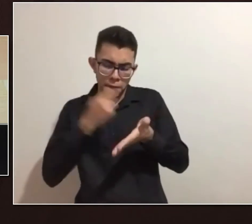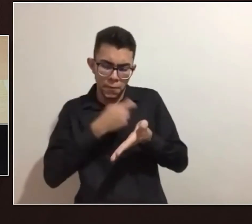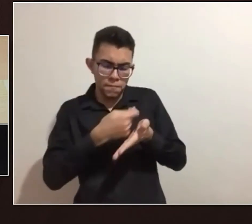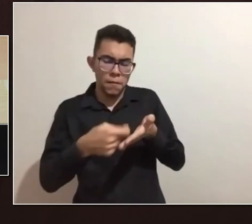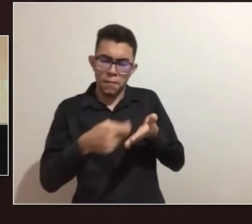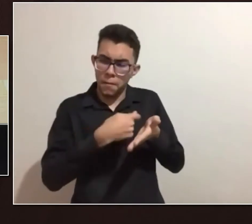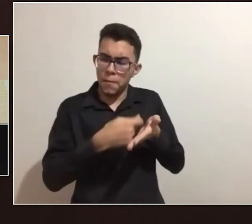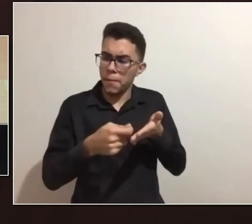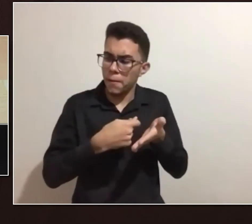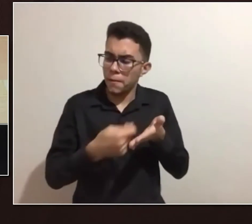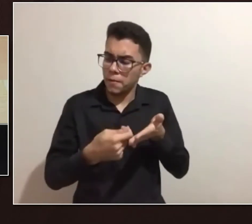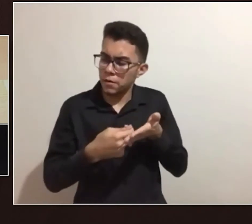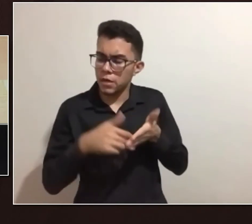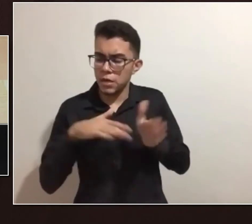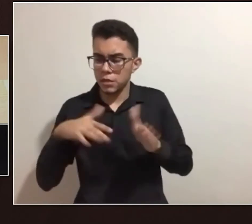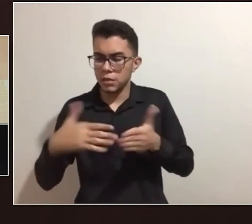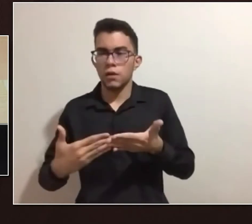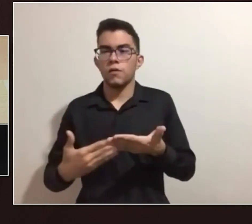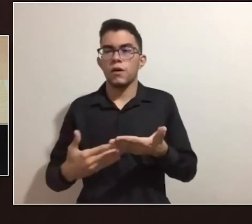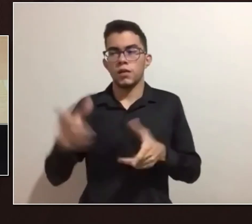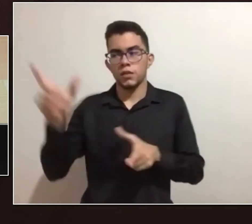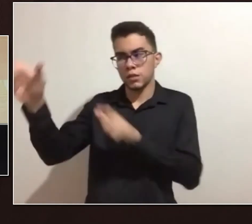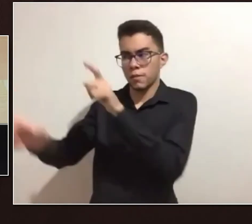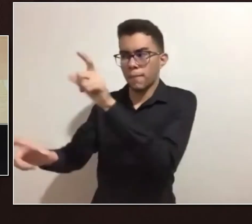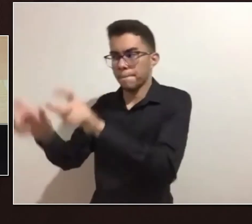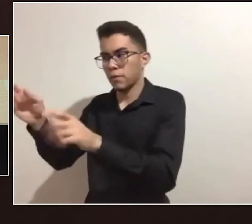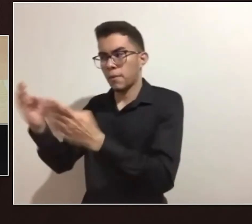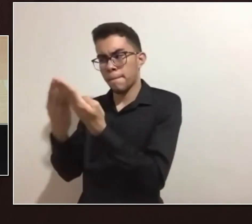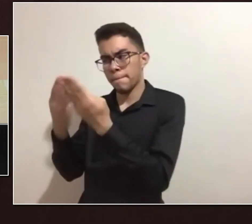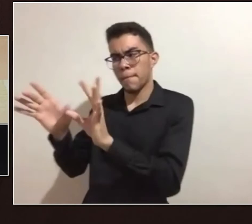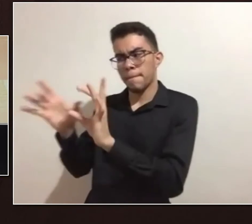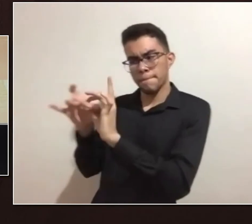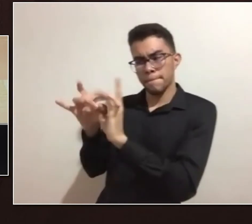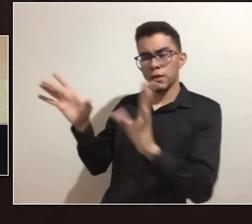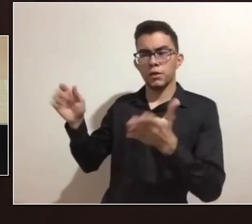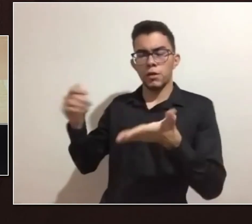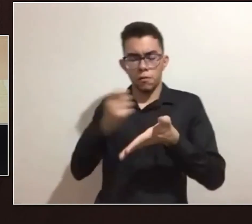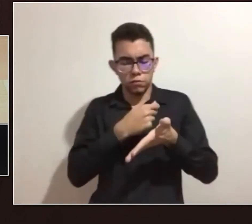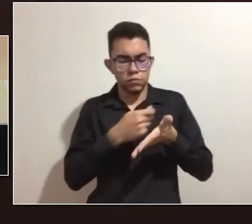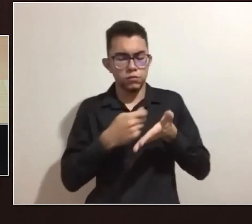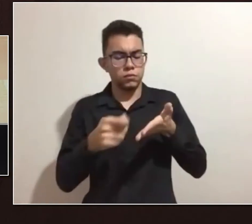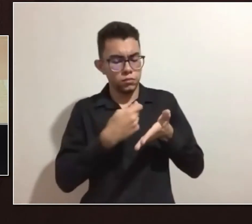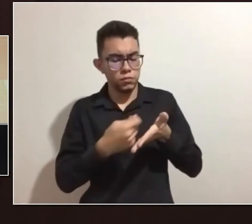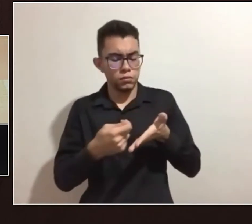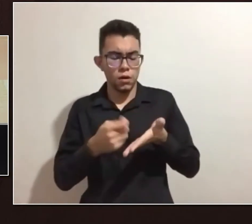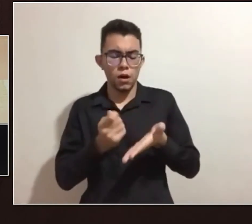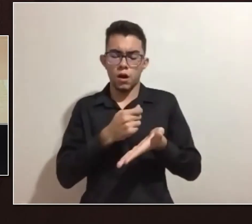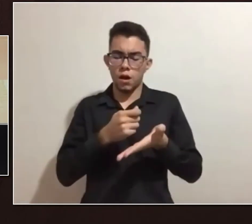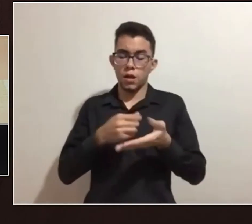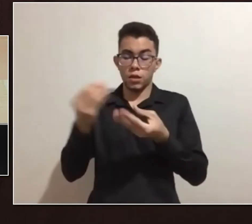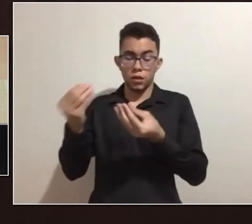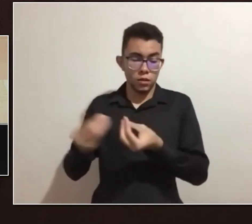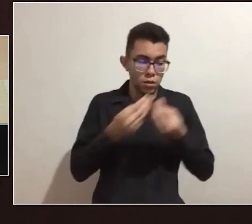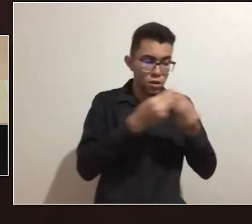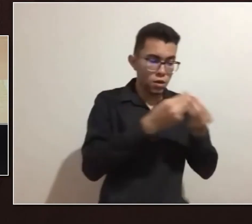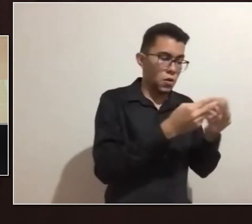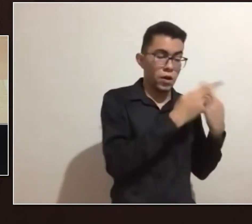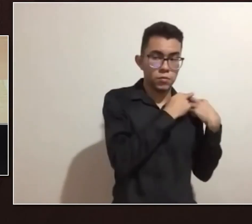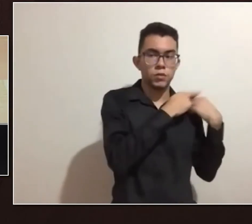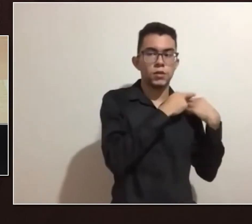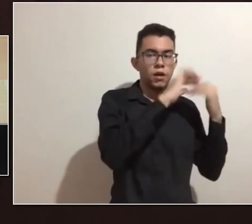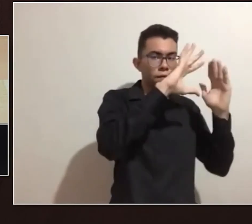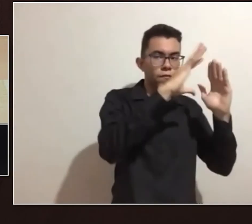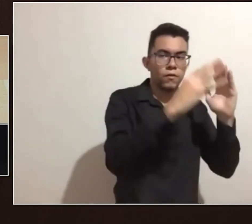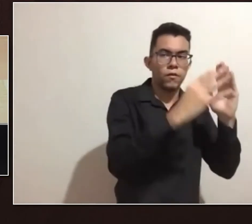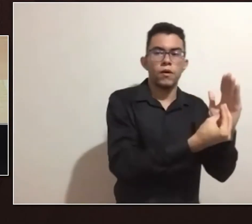isso? Então, essas pessoas estão abertas, os colportores estão anotando e entregando para a igreja. A igreja, então, tem